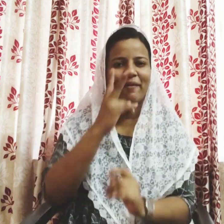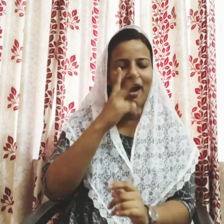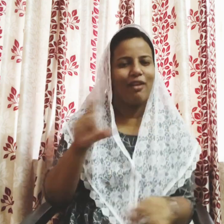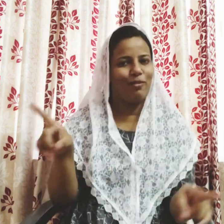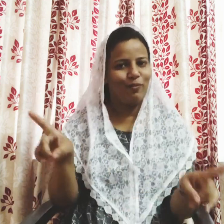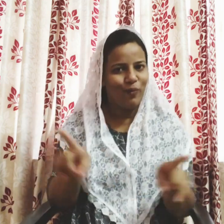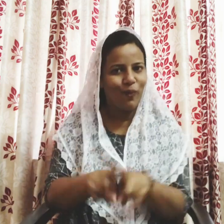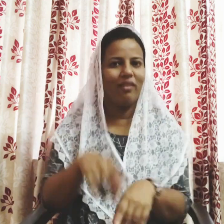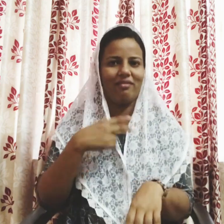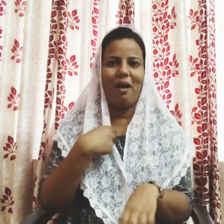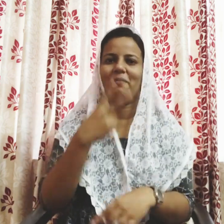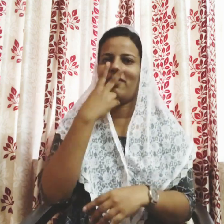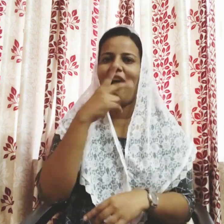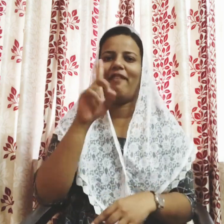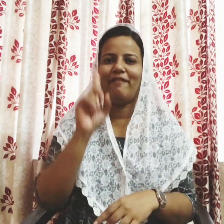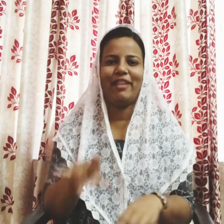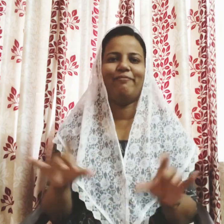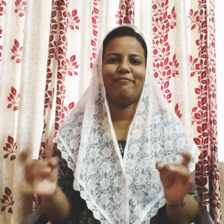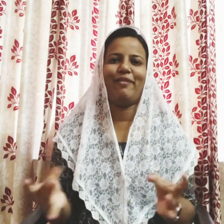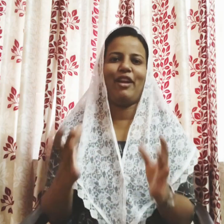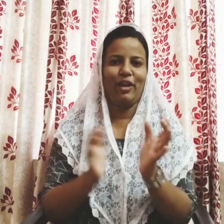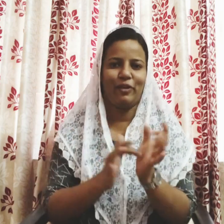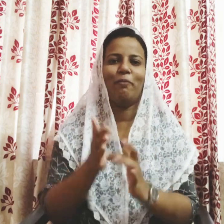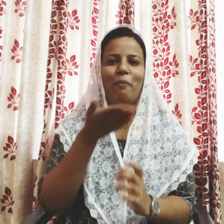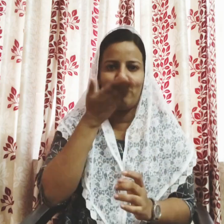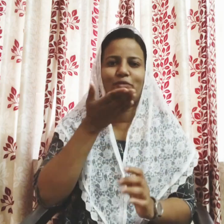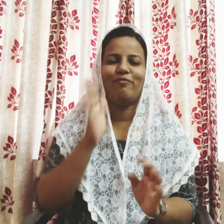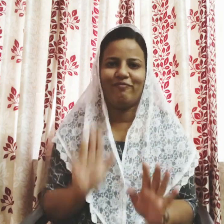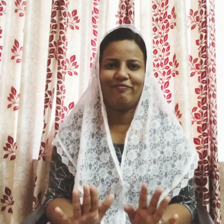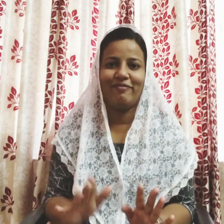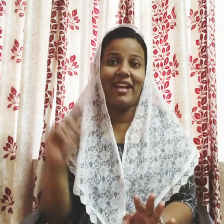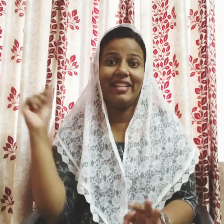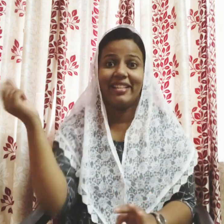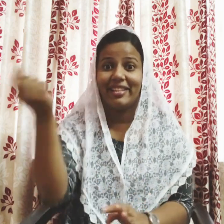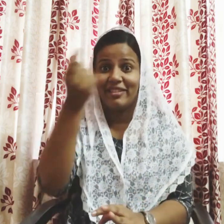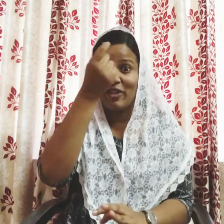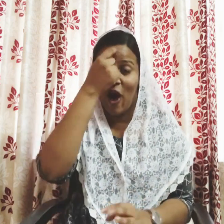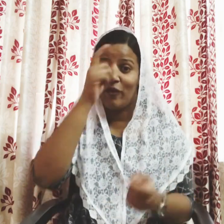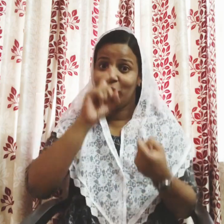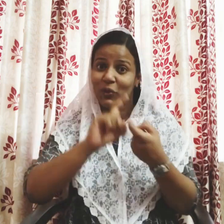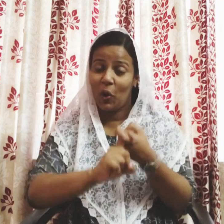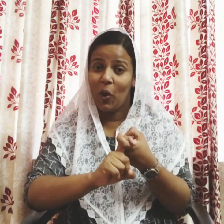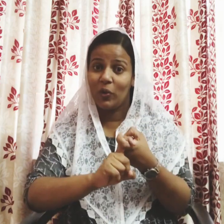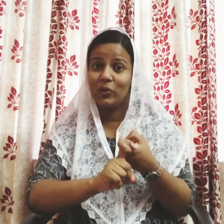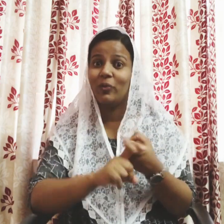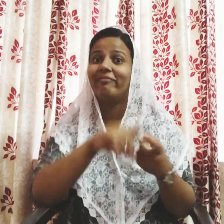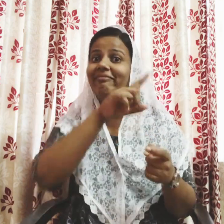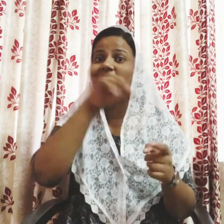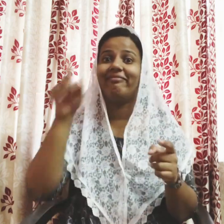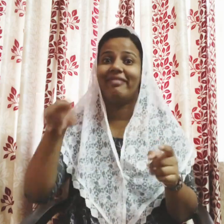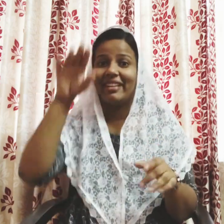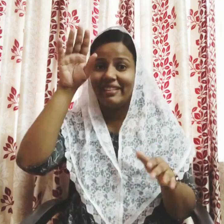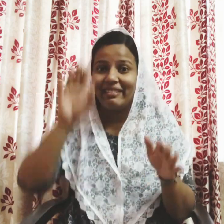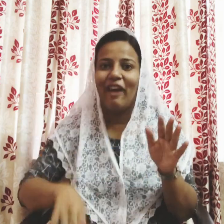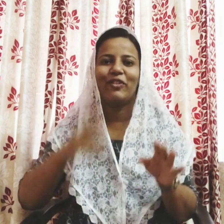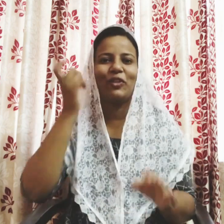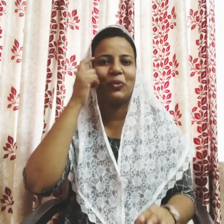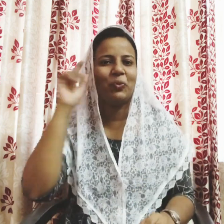പോലെ കാണുവാൻ പരിശുദ്ധാത്മാവ് ഈ പ്രഭാതി നമുക്ക് ആലോചന പറഞ്ഞു. ഐ മീൻ ദാവീദിനെ ഗോലിയാത്ത് വെറും താഴ്ന്നവനായി കണ്ടു, പക്ഷേ ദൈവം